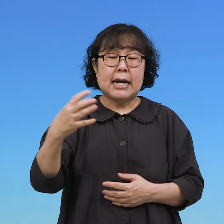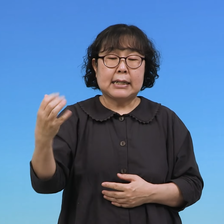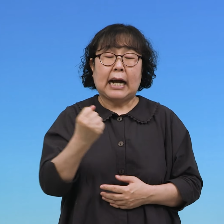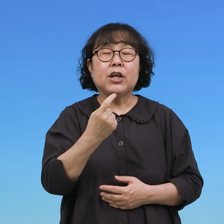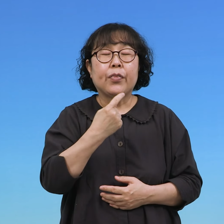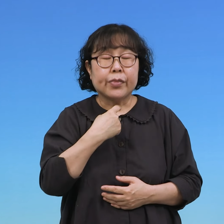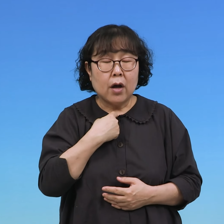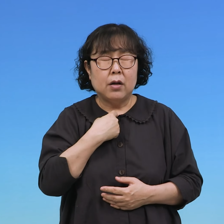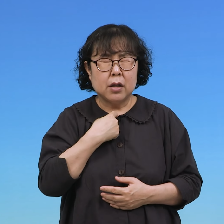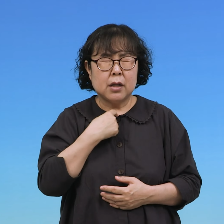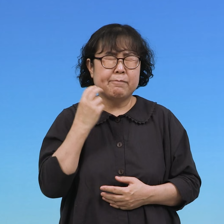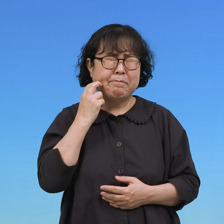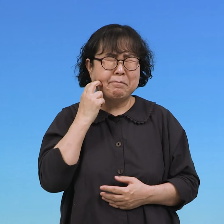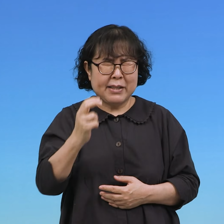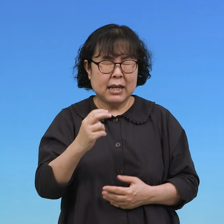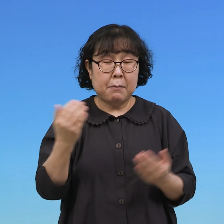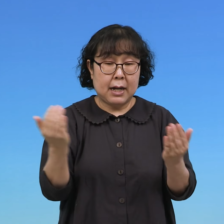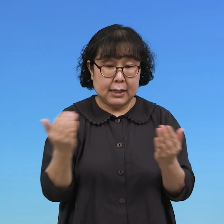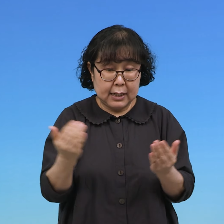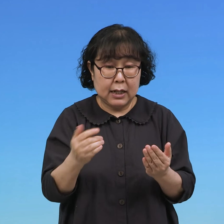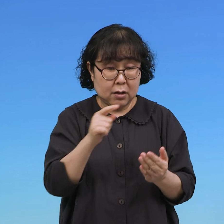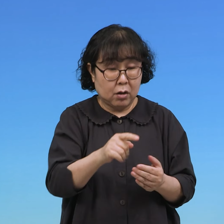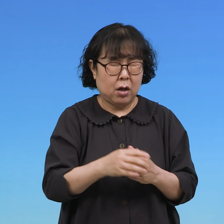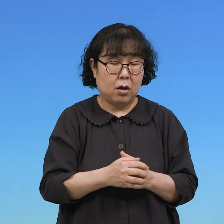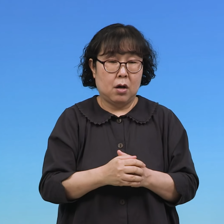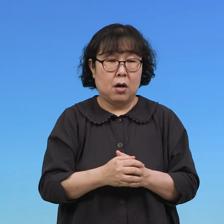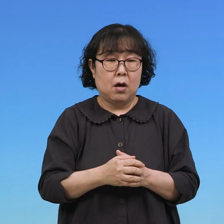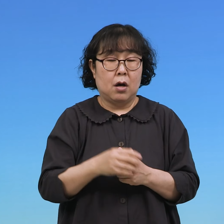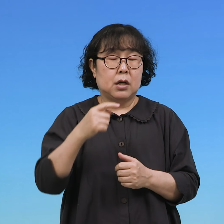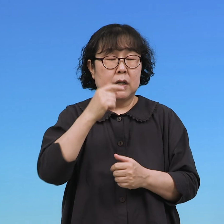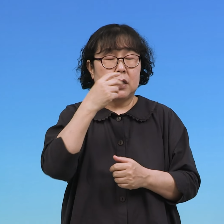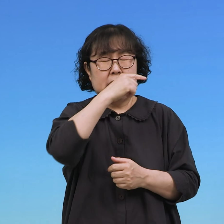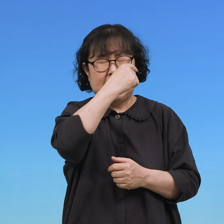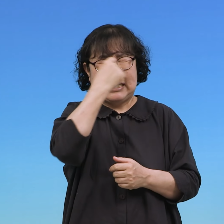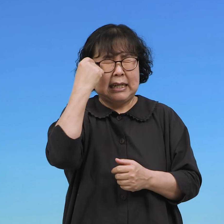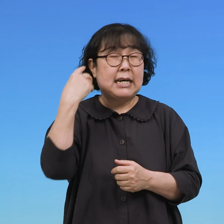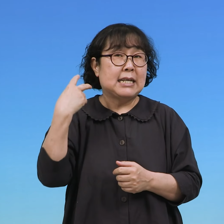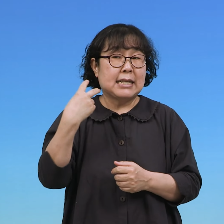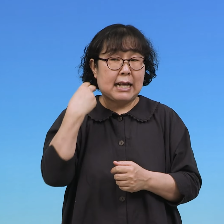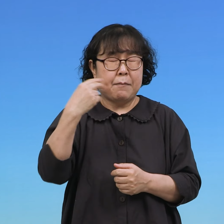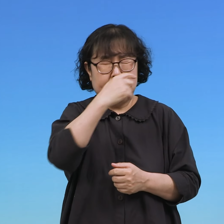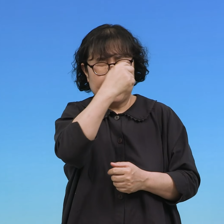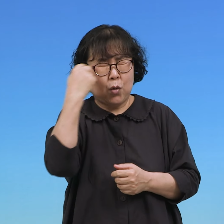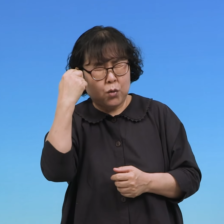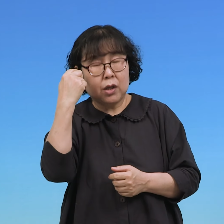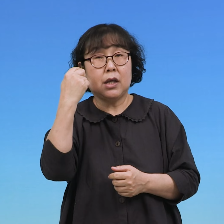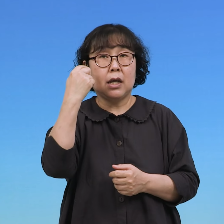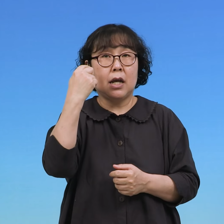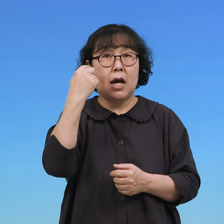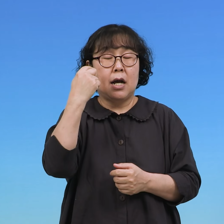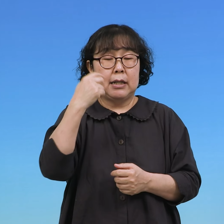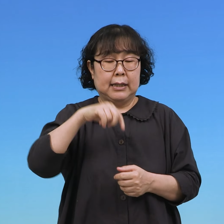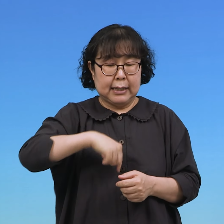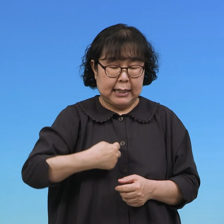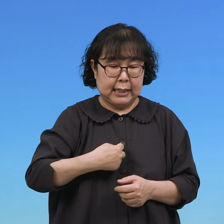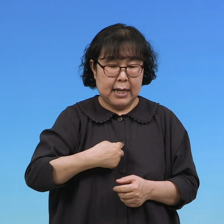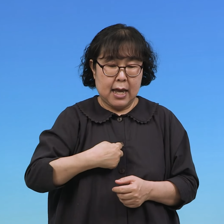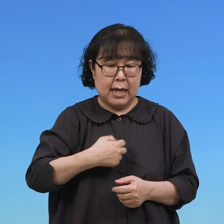통해 놀라운 신분의식과 놀라운 사명을, 괴력을 그에게 부여해 줬는데 삼손은